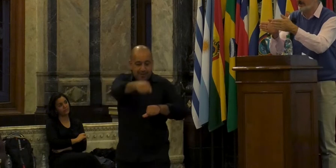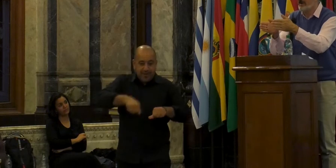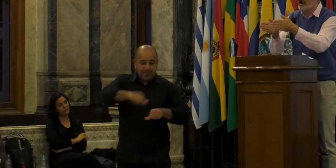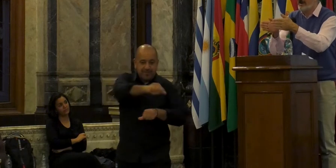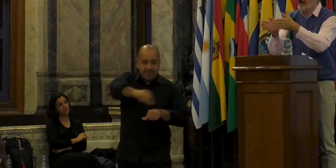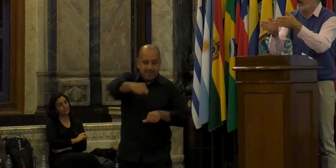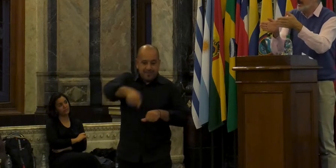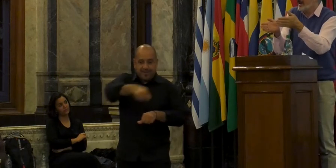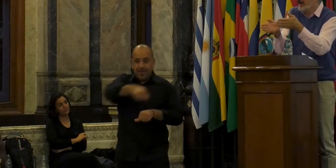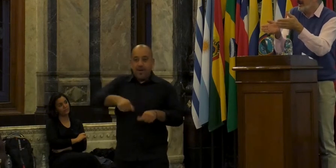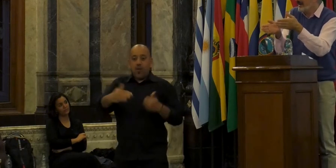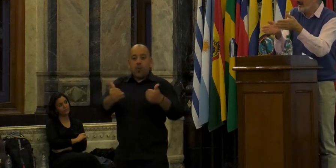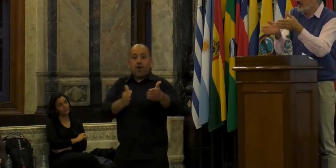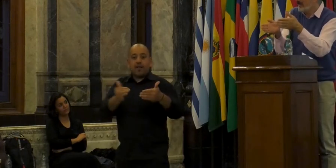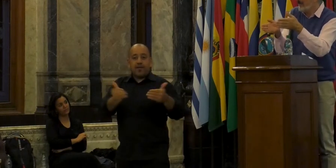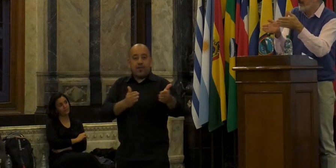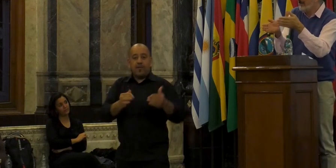cuadrados.